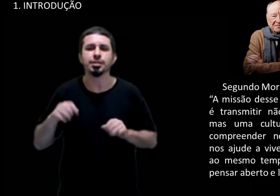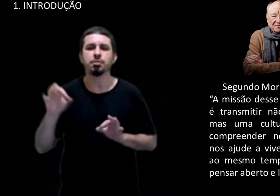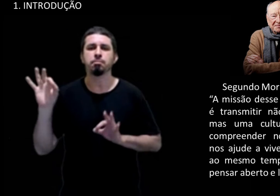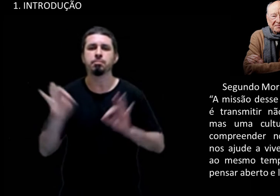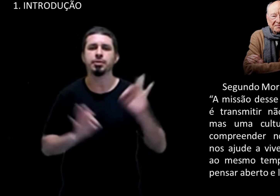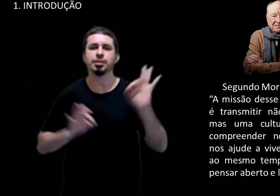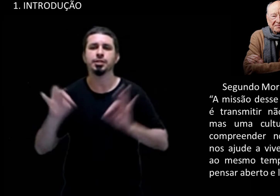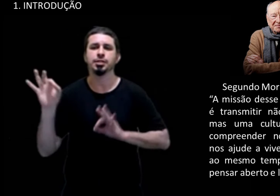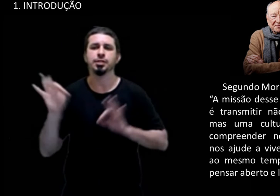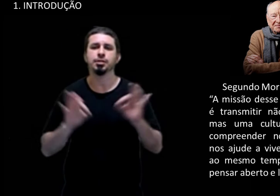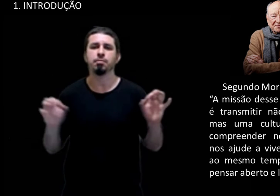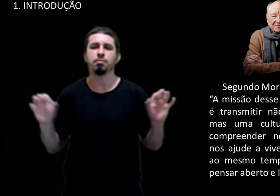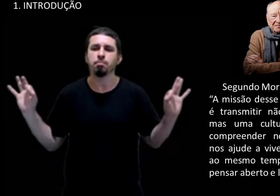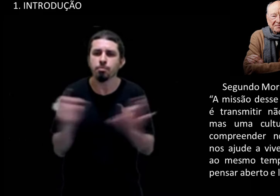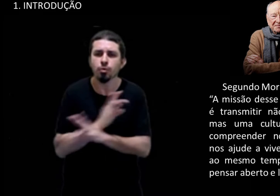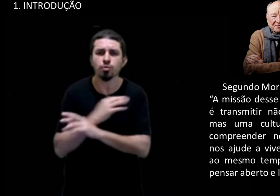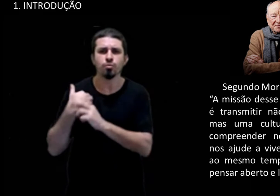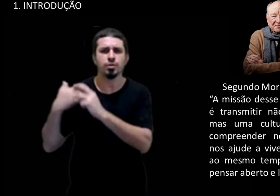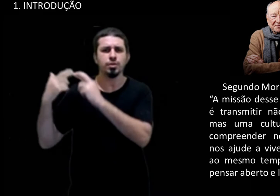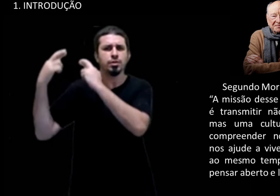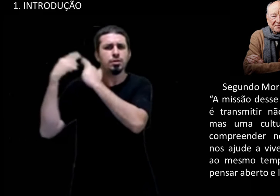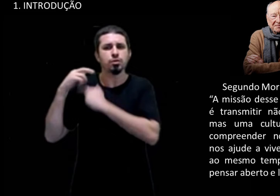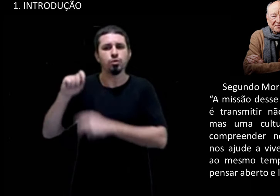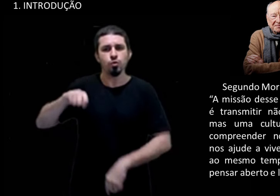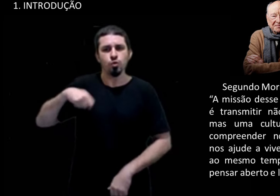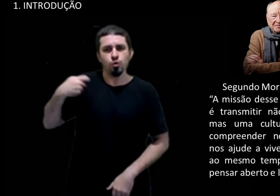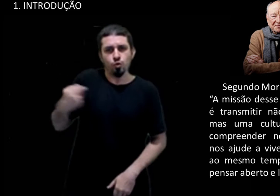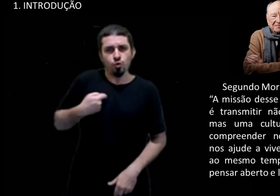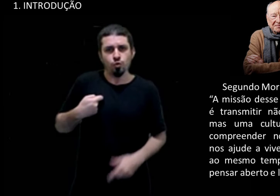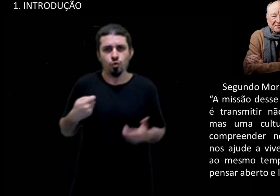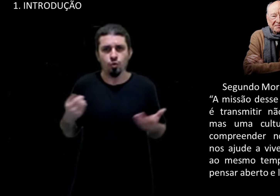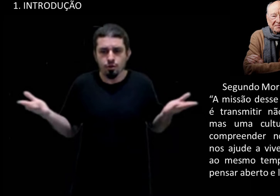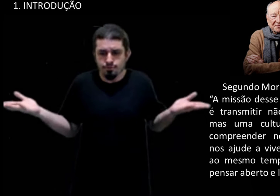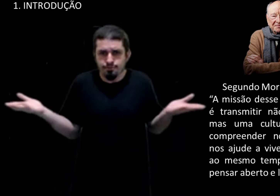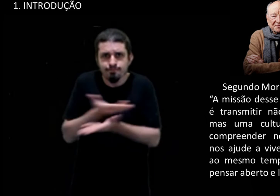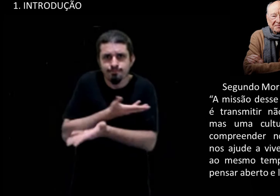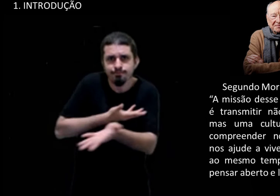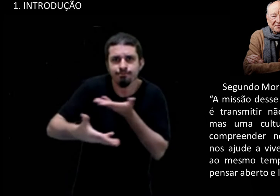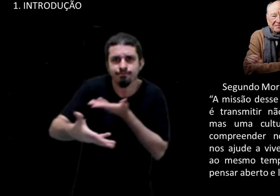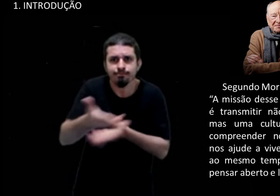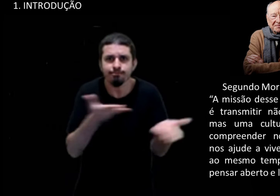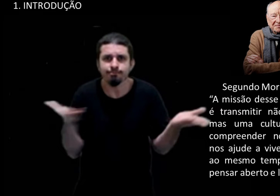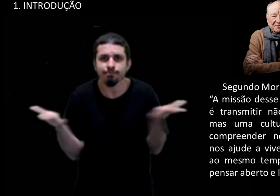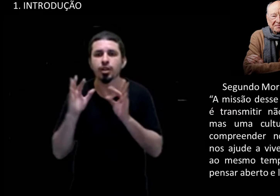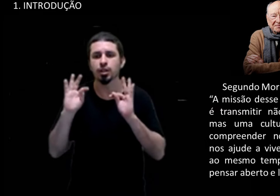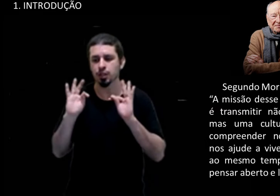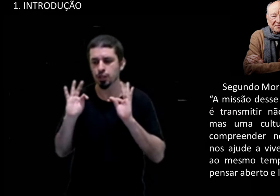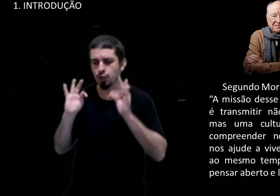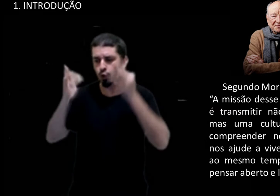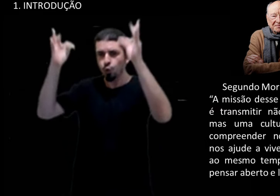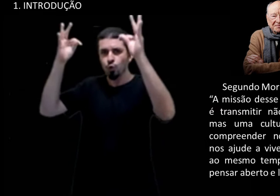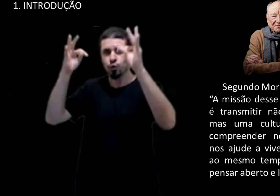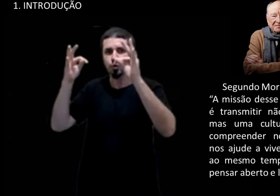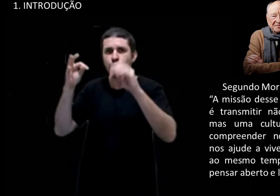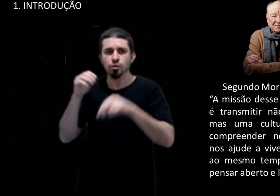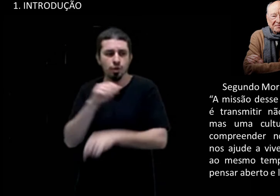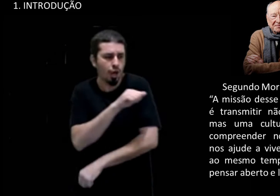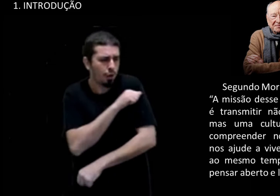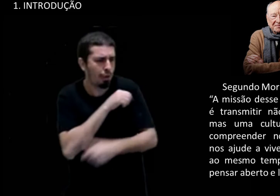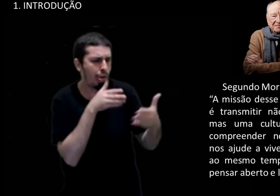preparado para assumir uma nova responsabilidade, como mediador de um processo tecnológico, auxiliando seus alunos a